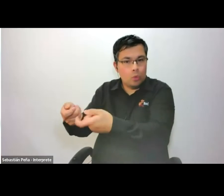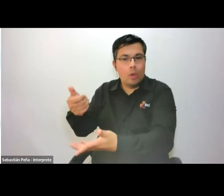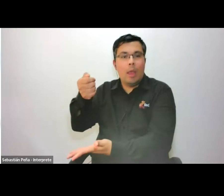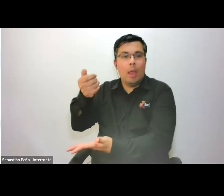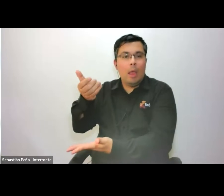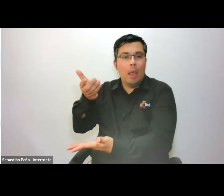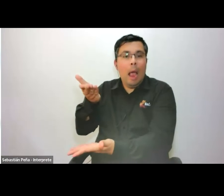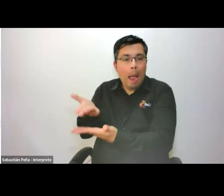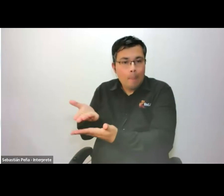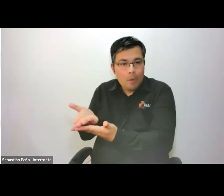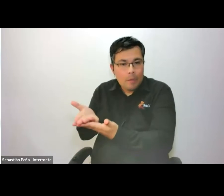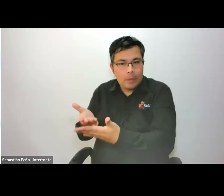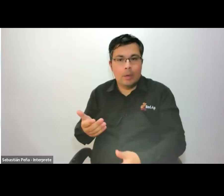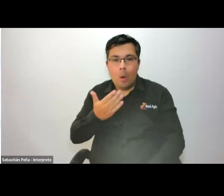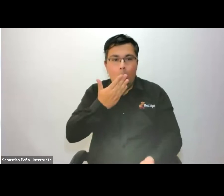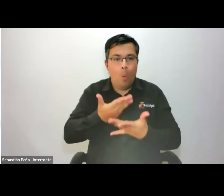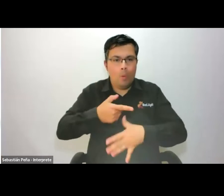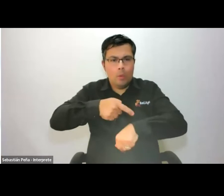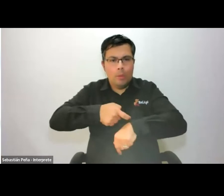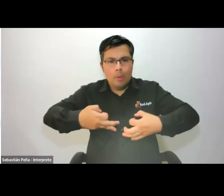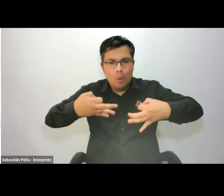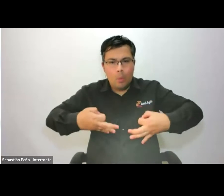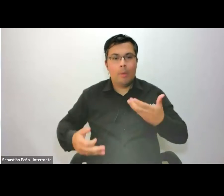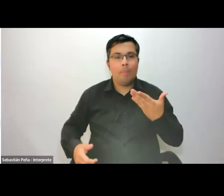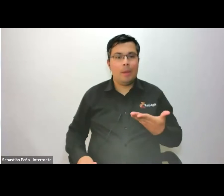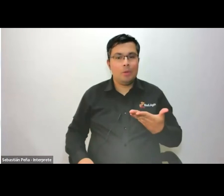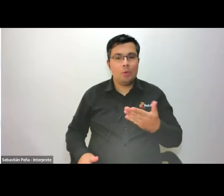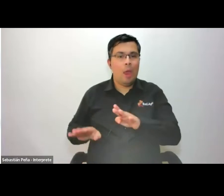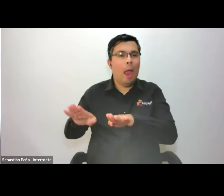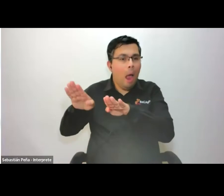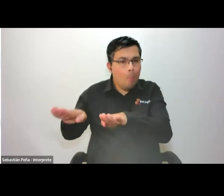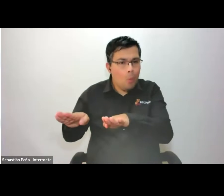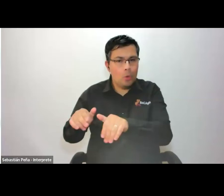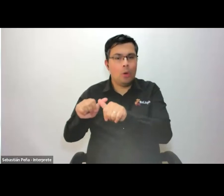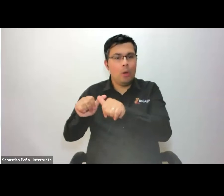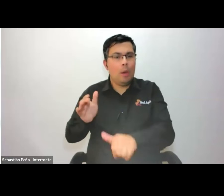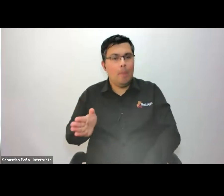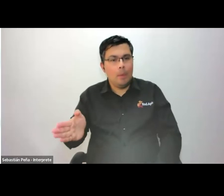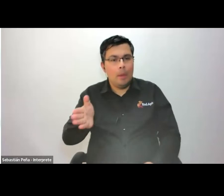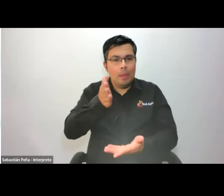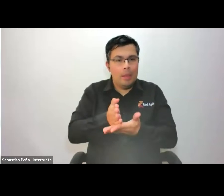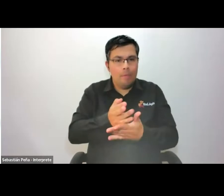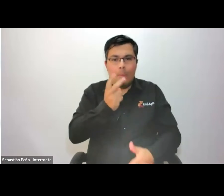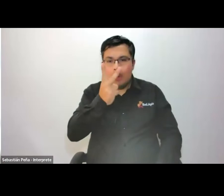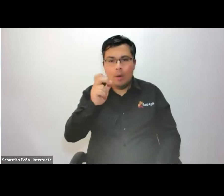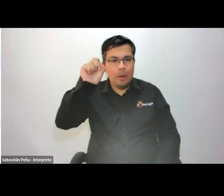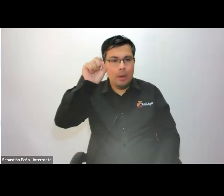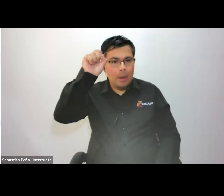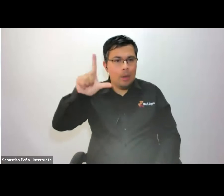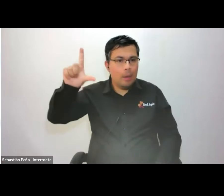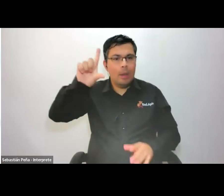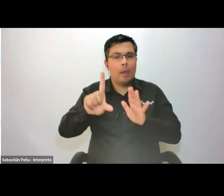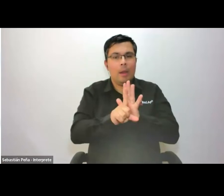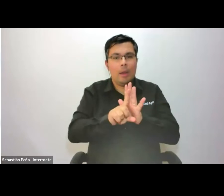hoy día de manera permanente, que deben ser mirados desde la lógica del principio de la ley de autonomía